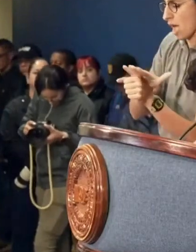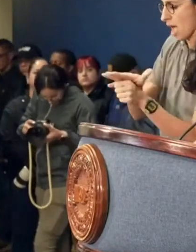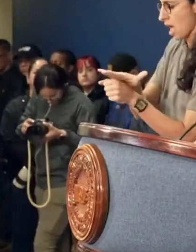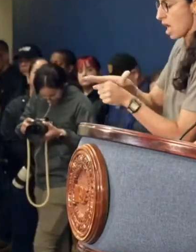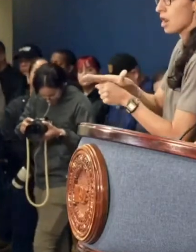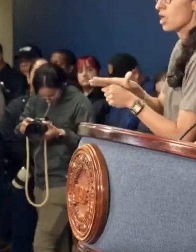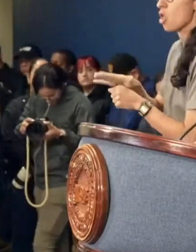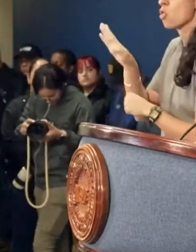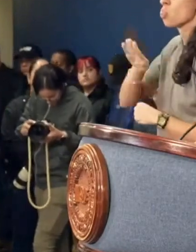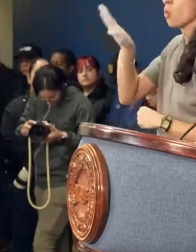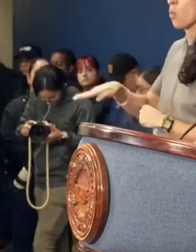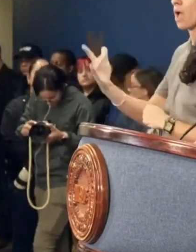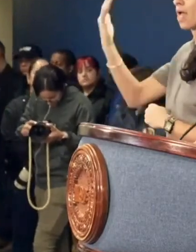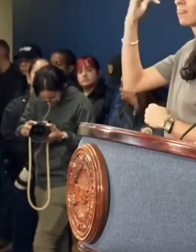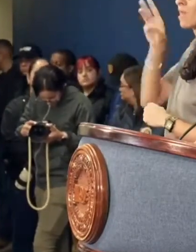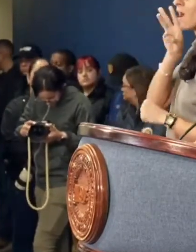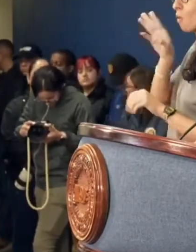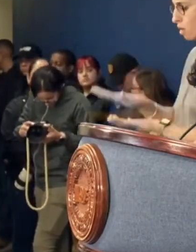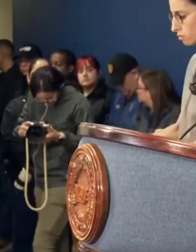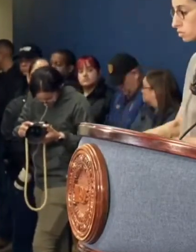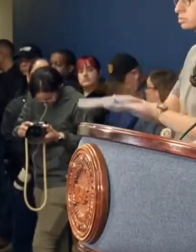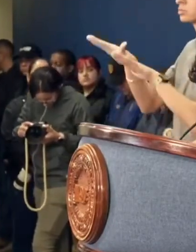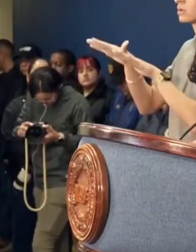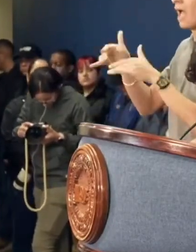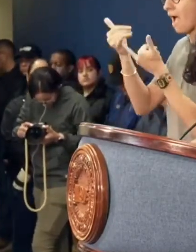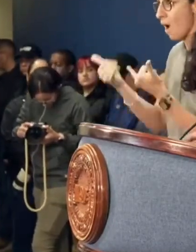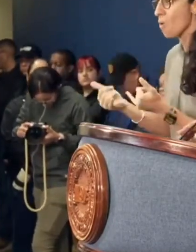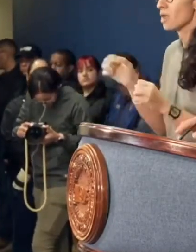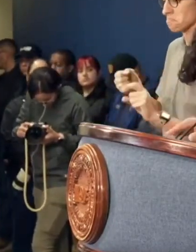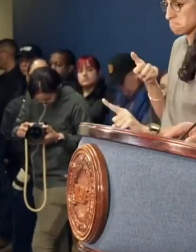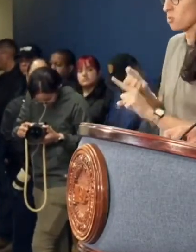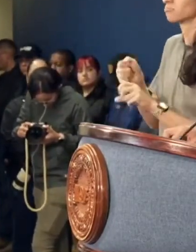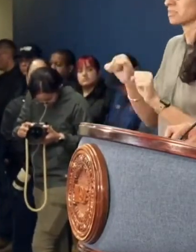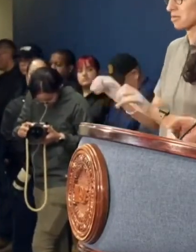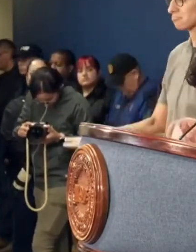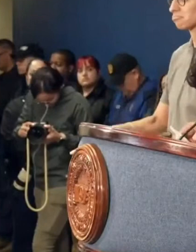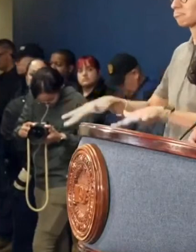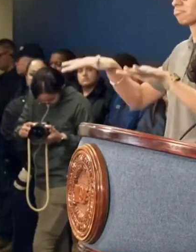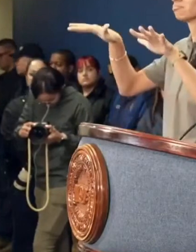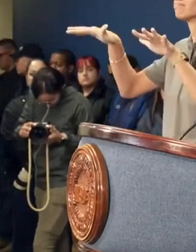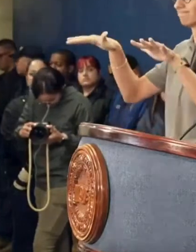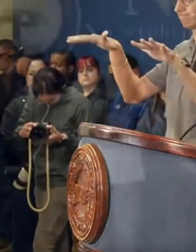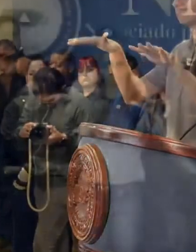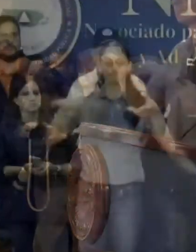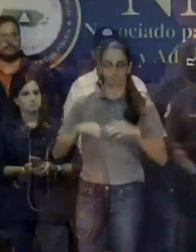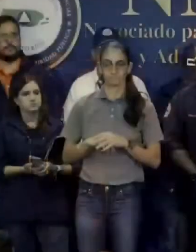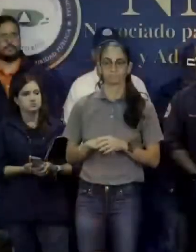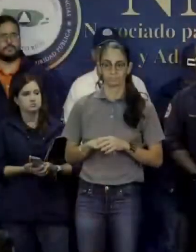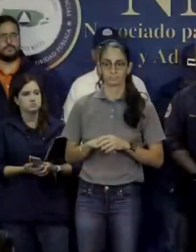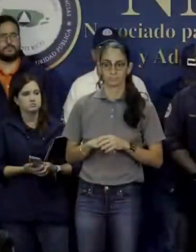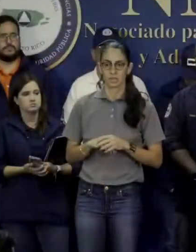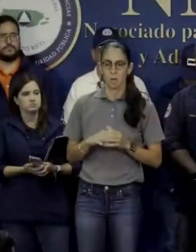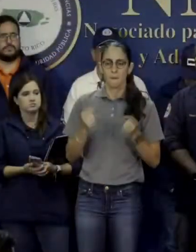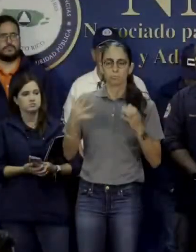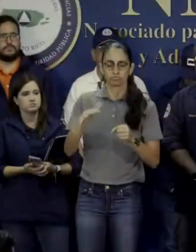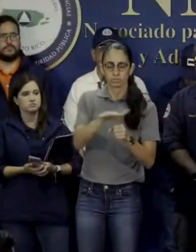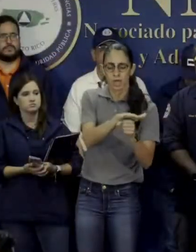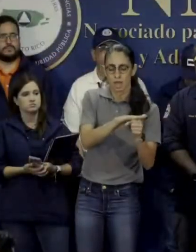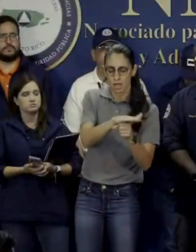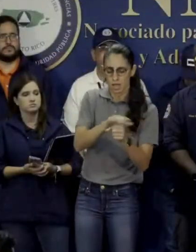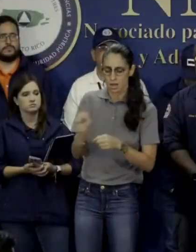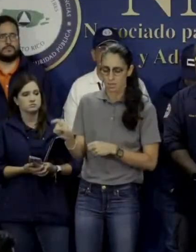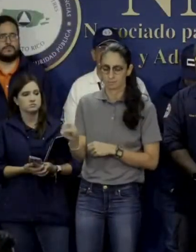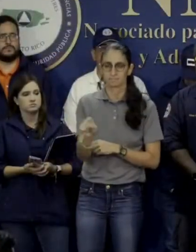habían tenido inundaciones, ha habido acumulación de agua sin precedente. De hecho, en muchas áreas ha